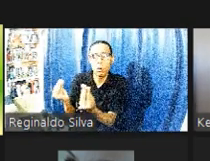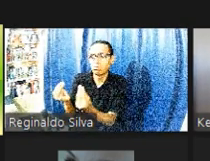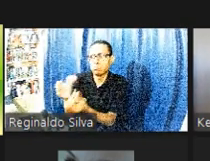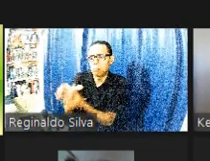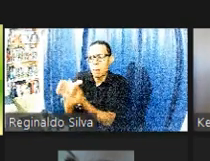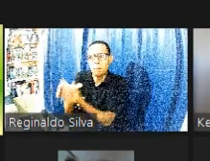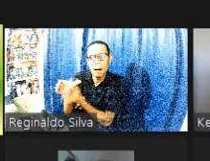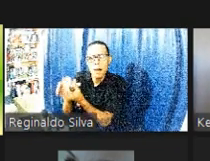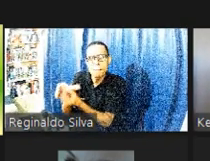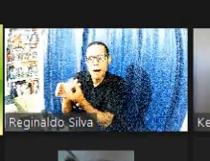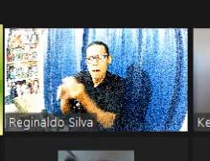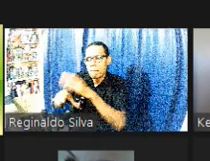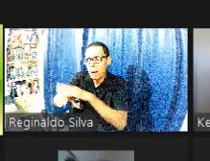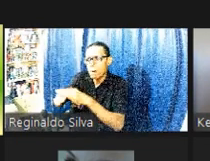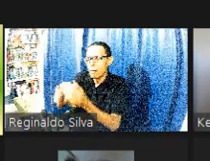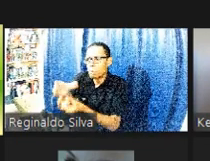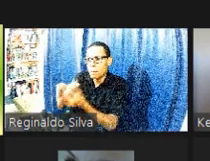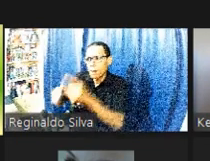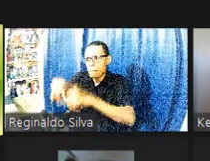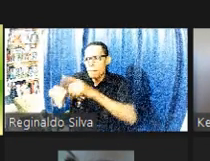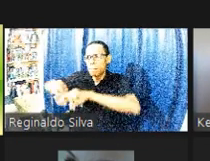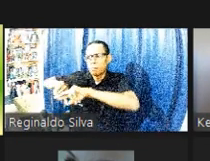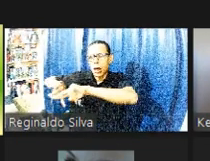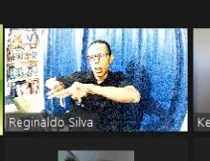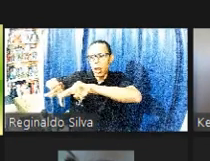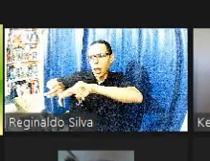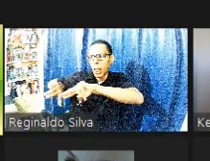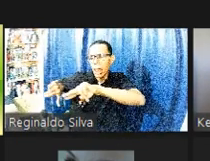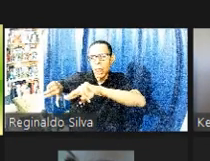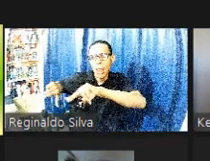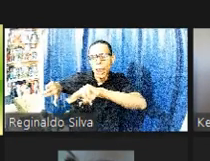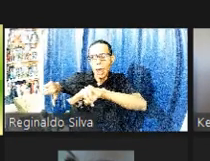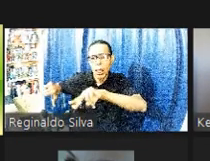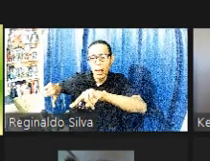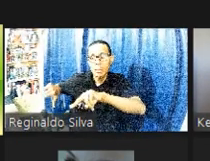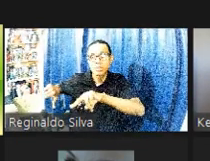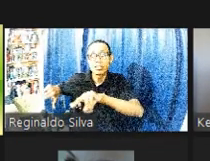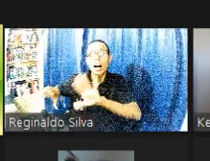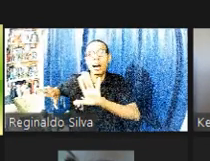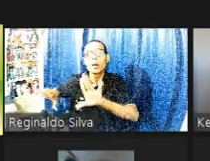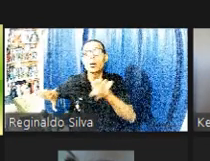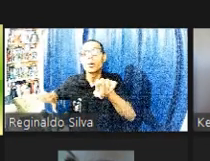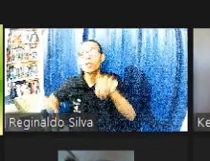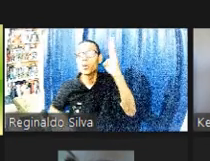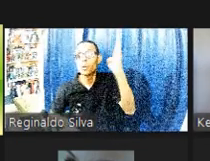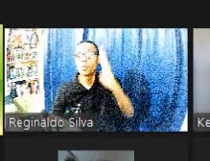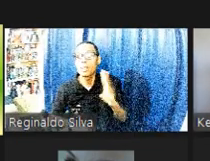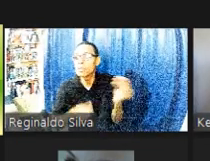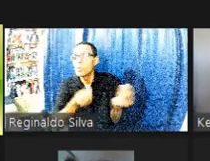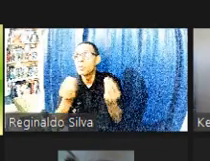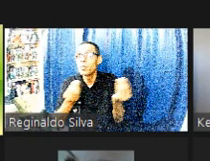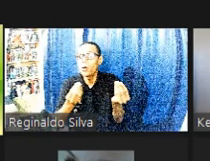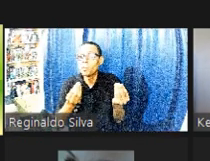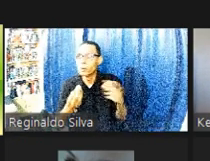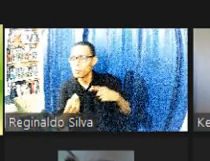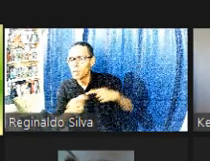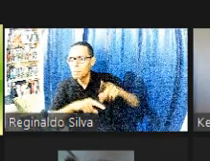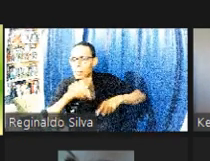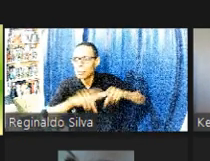didático. E aí eu queria perguntar para vocês, como que é isso então? Vocês produzem todo o material didático?